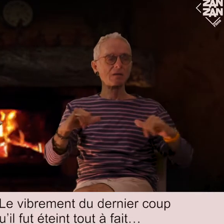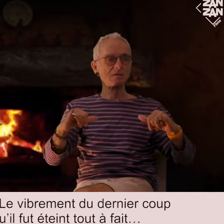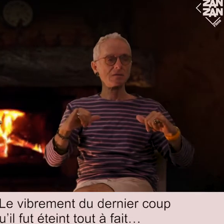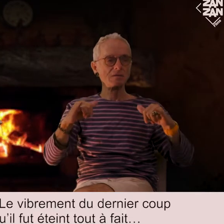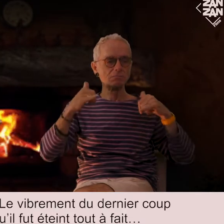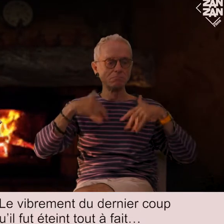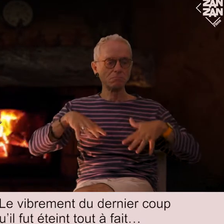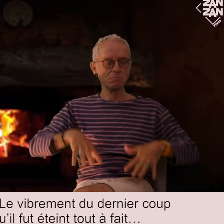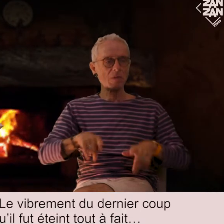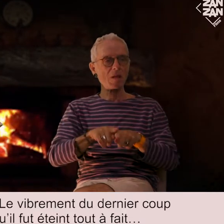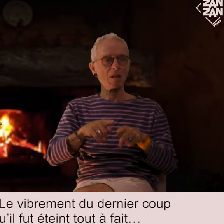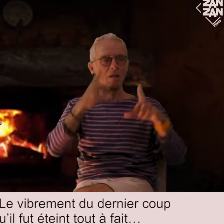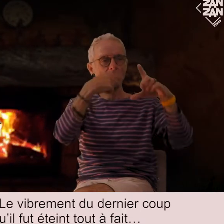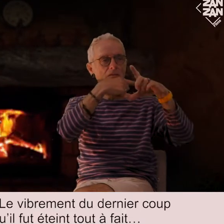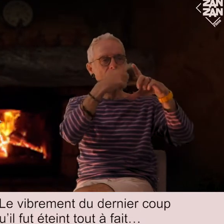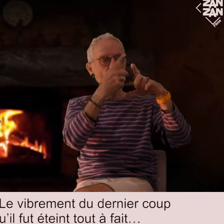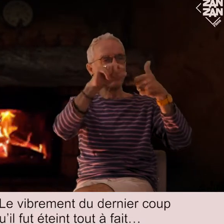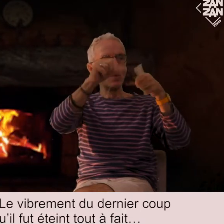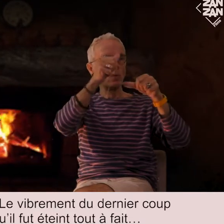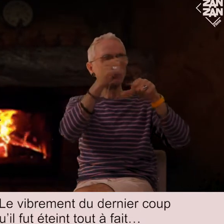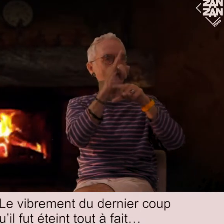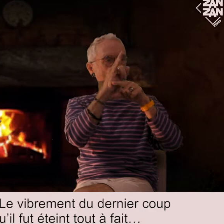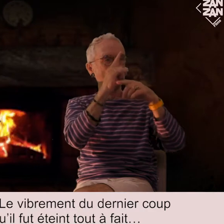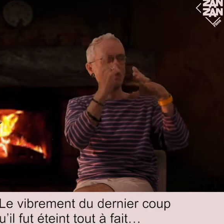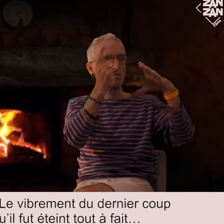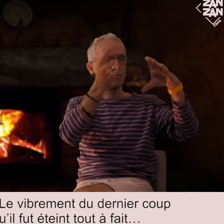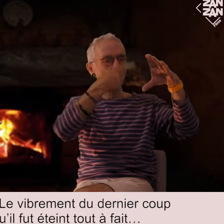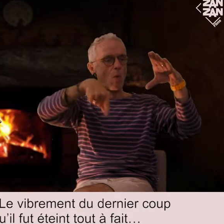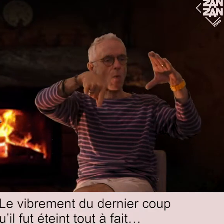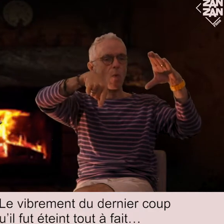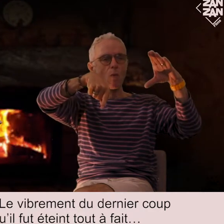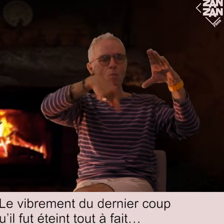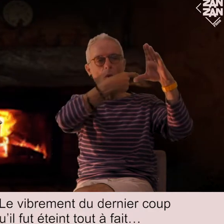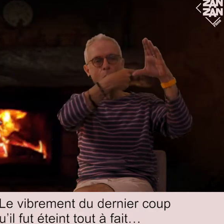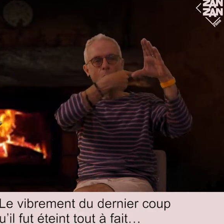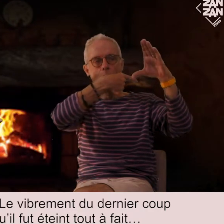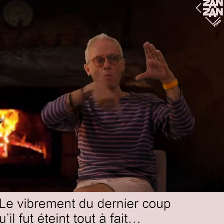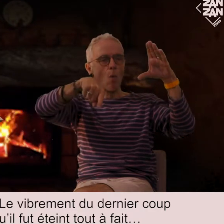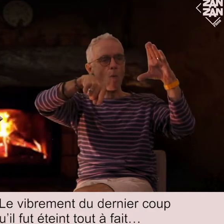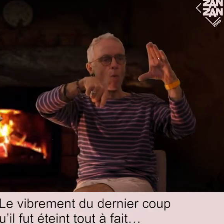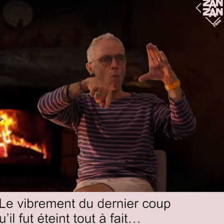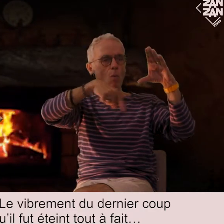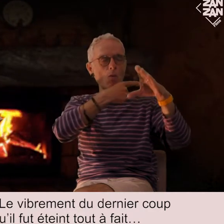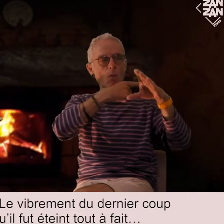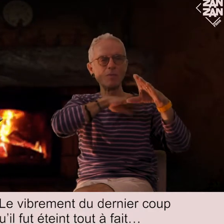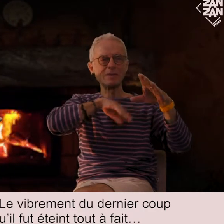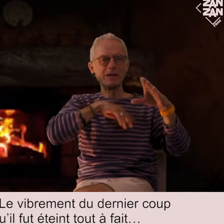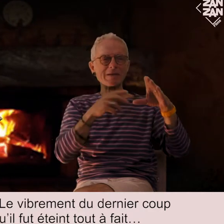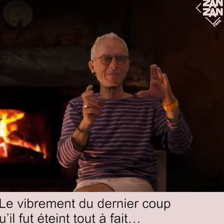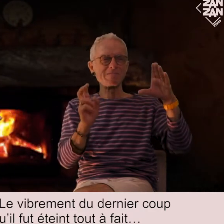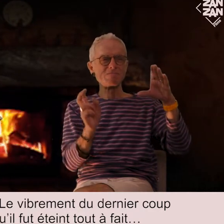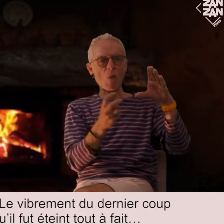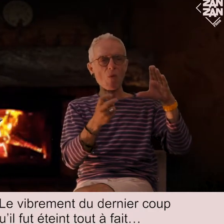La pendule sonna onze heures. Le vibrement du dernier coup retentit longtemps et, lorsqu'il fut